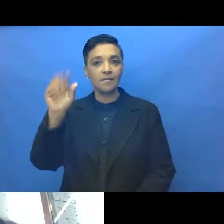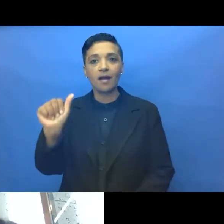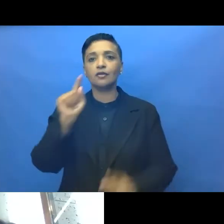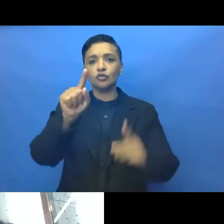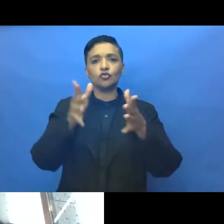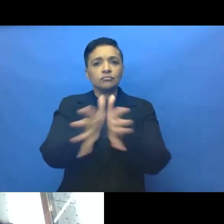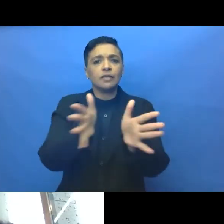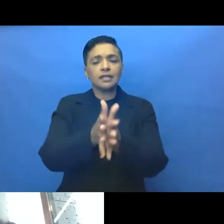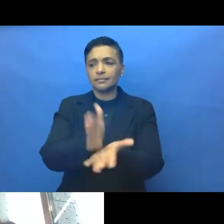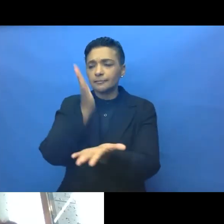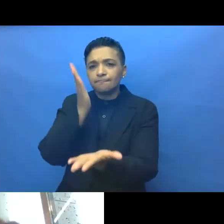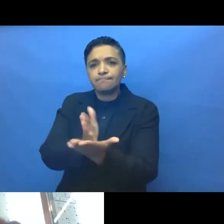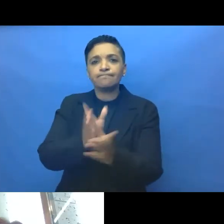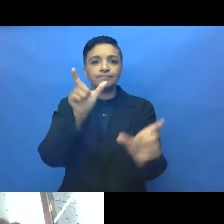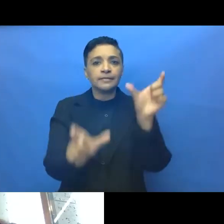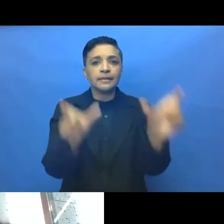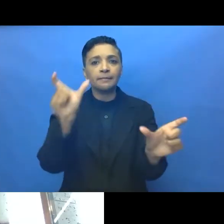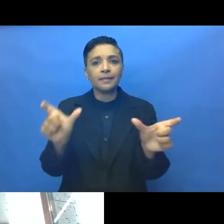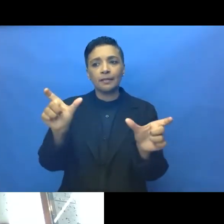Fatima.